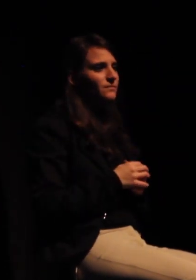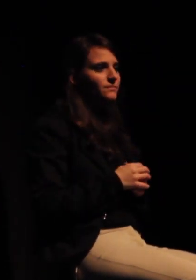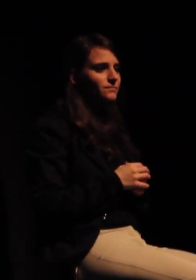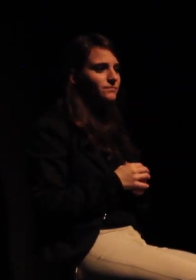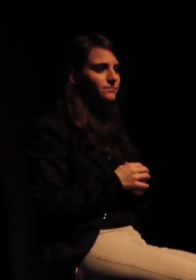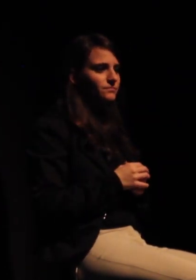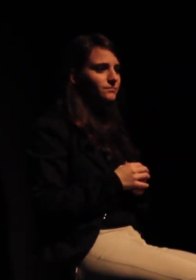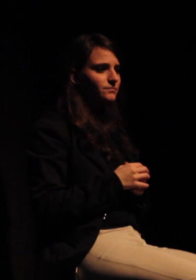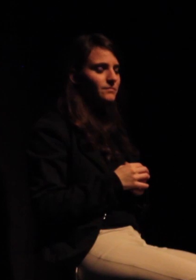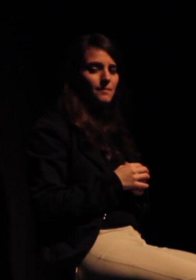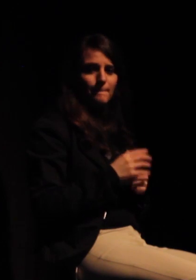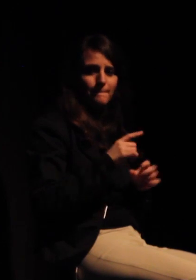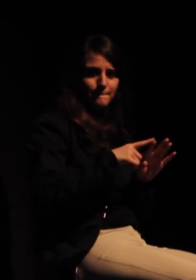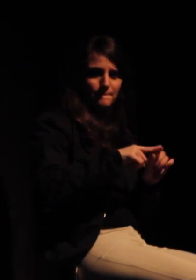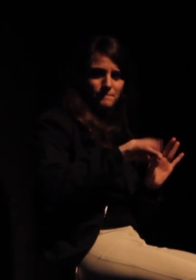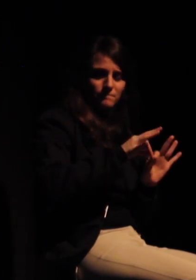e, enfim, vai indo.